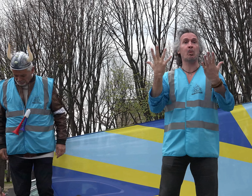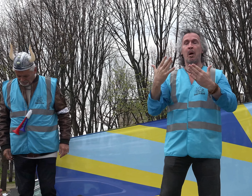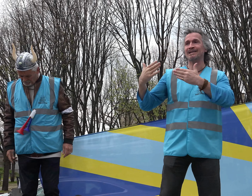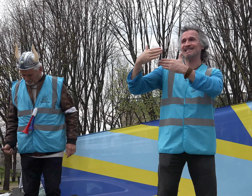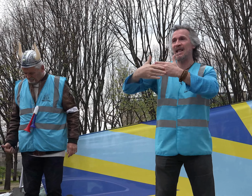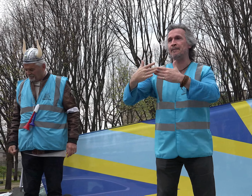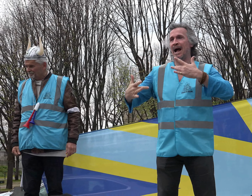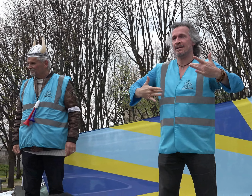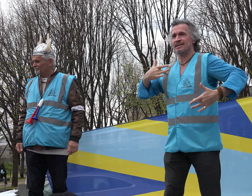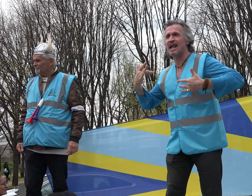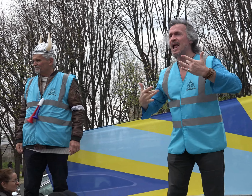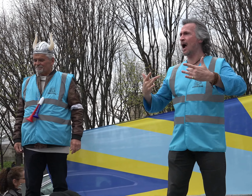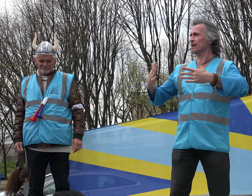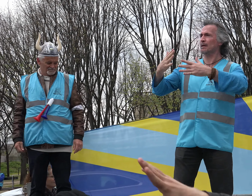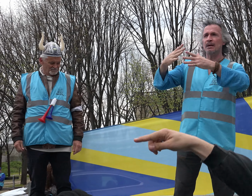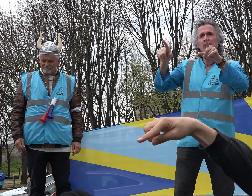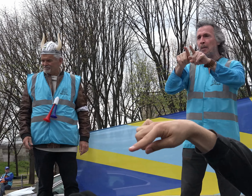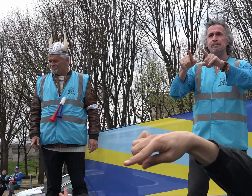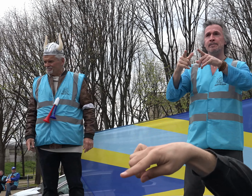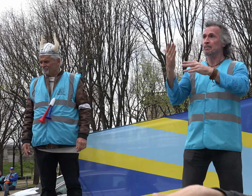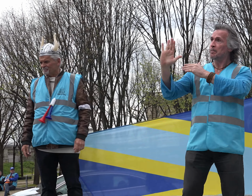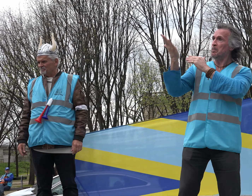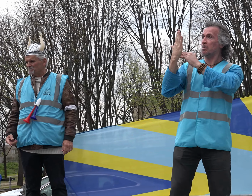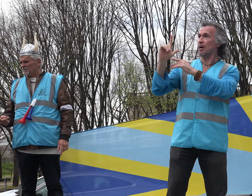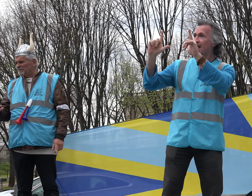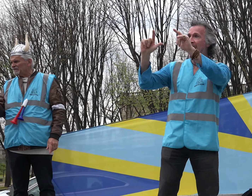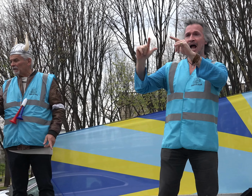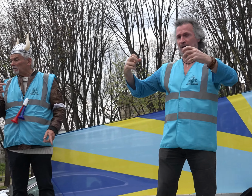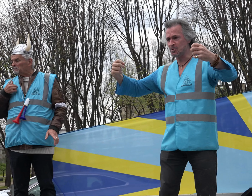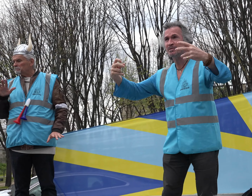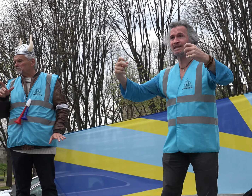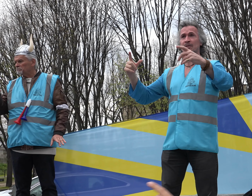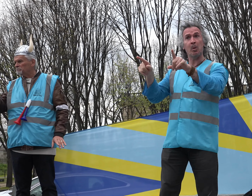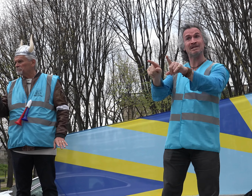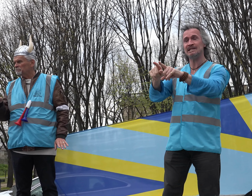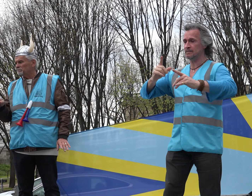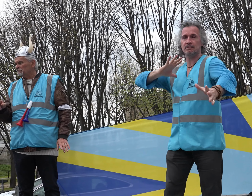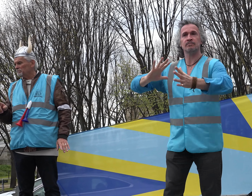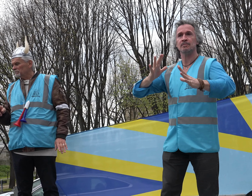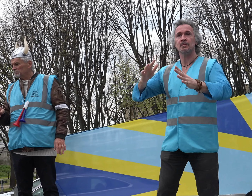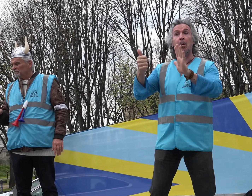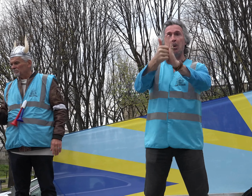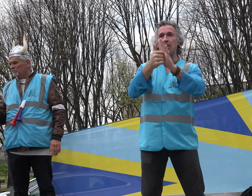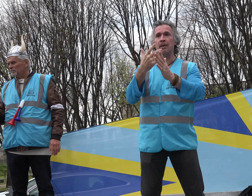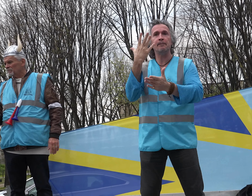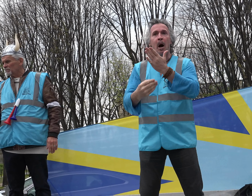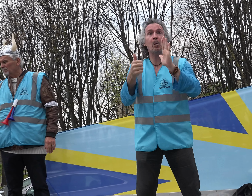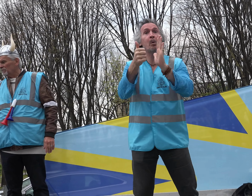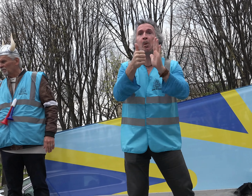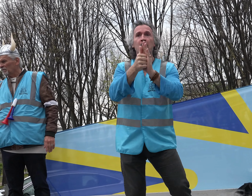Je voudrais montrer que les sourds au cinéma, au théâtre, qu'ils sont là, qu'il la langue des signes, qu